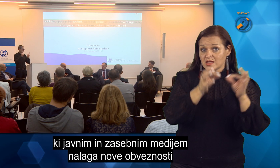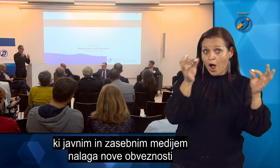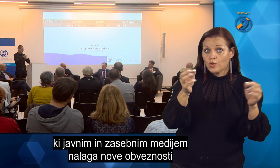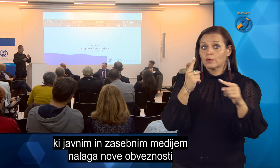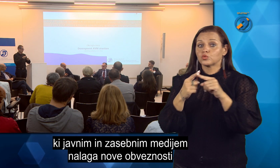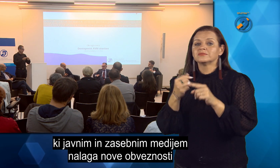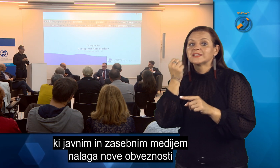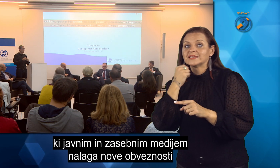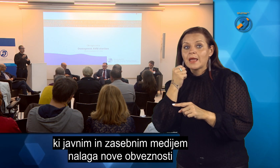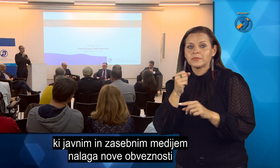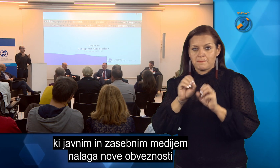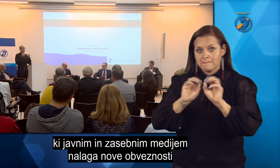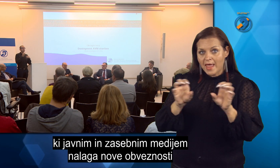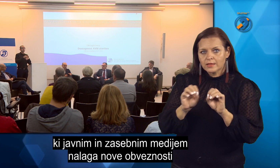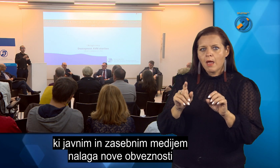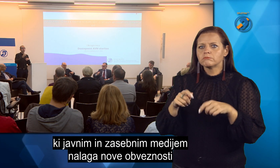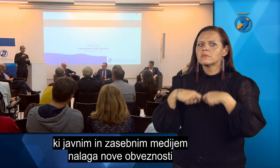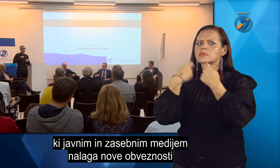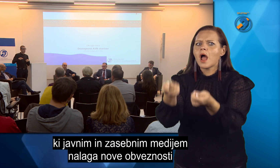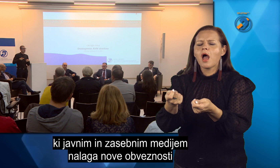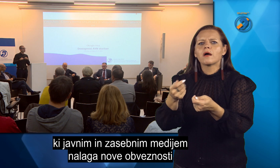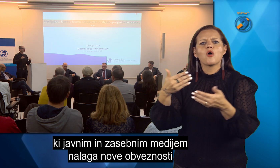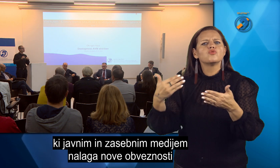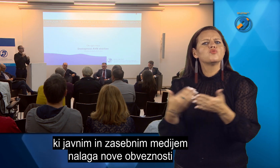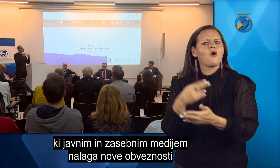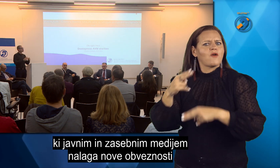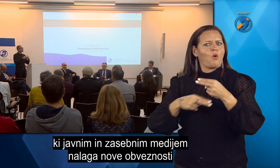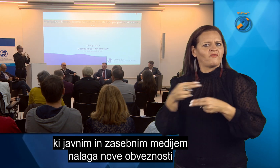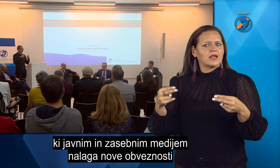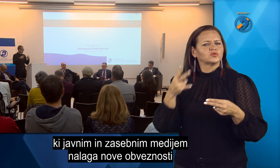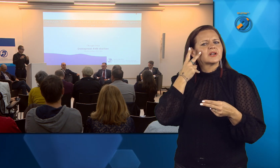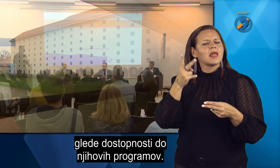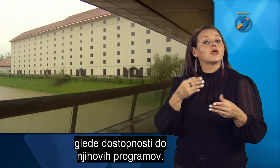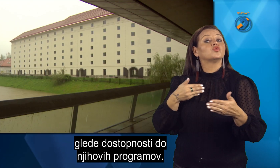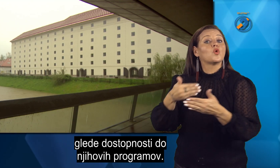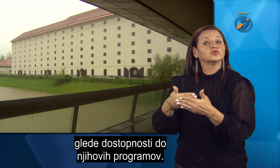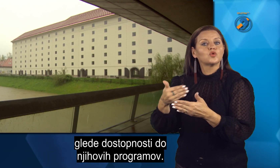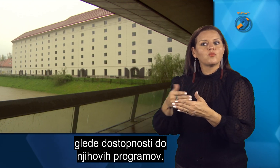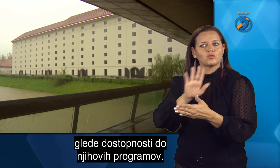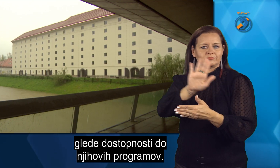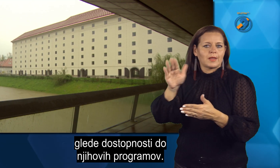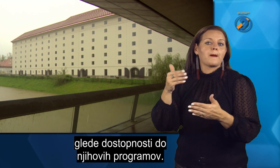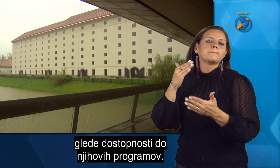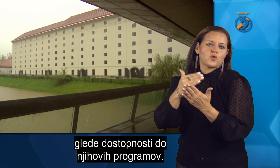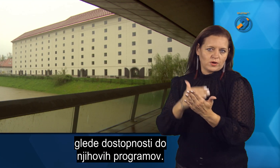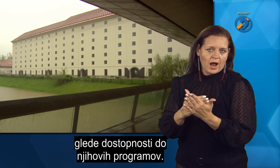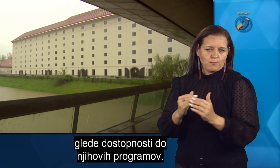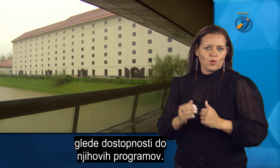ki javnim in zasebnim medijem nalaga nove obveznosti glede dostopnosti do njihovih programov.